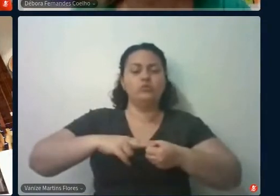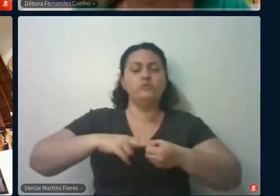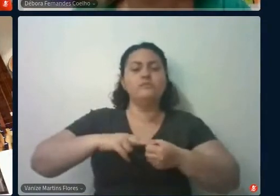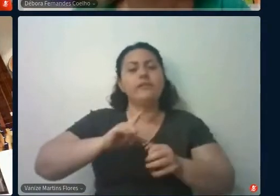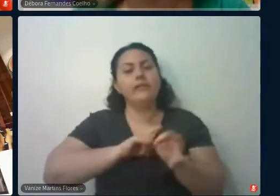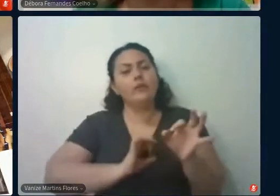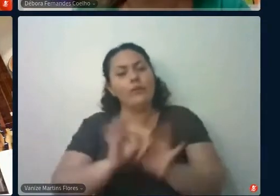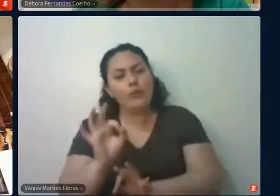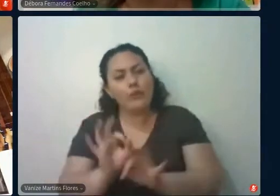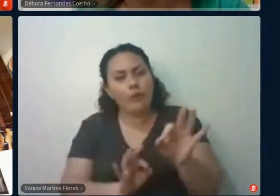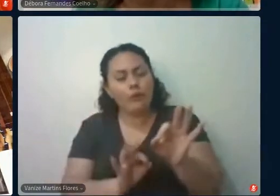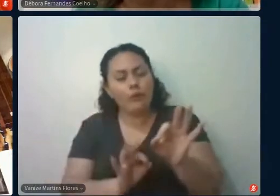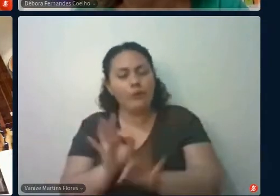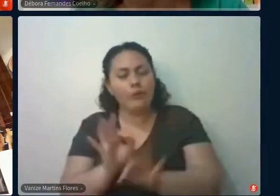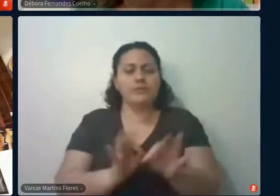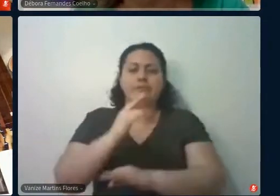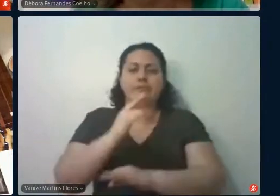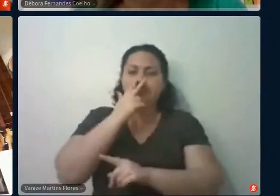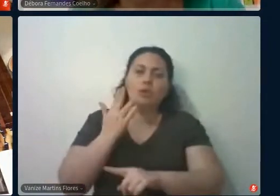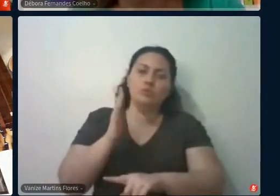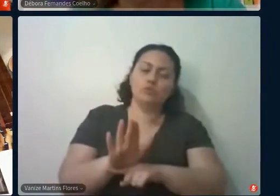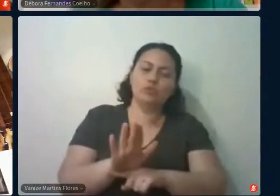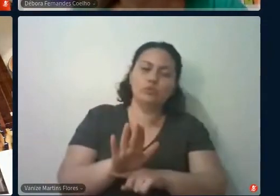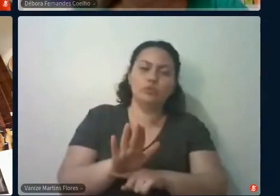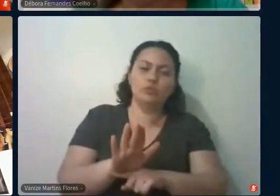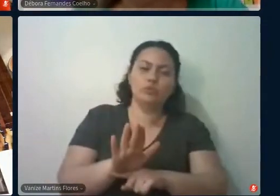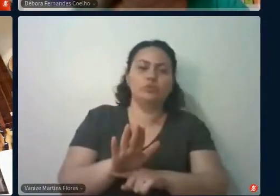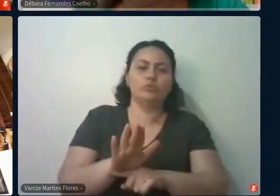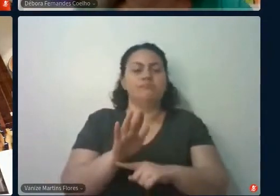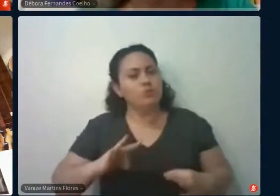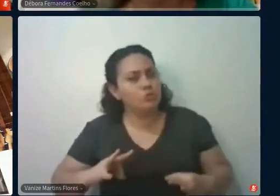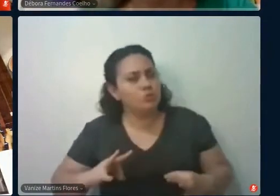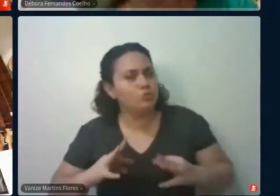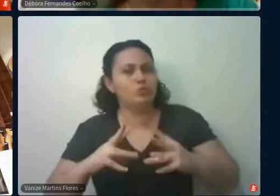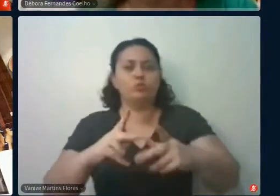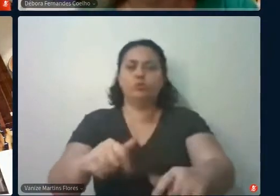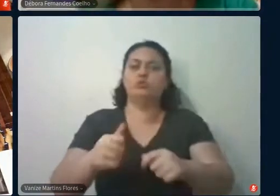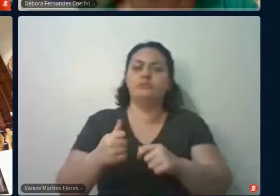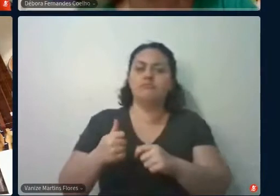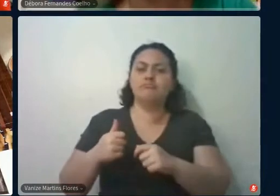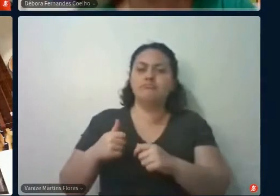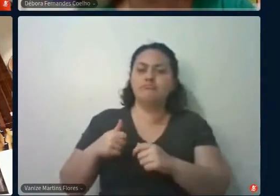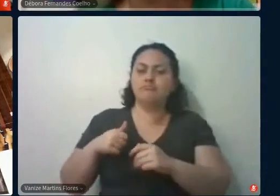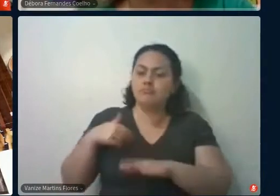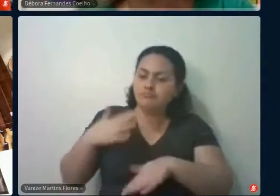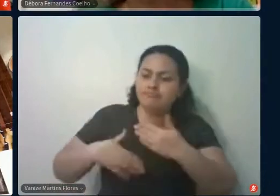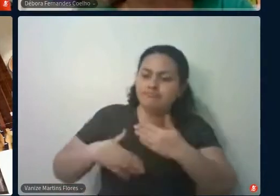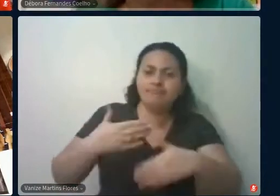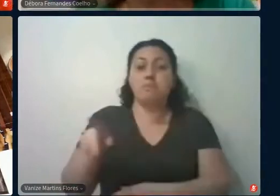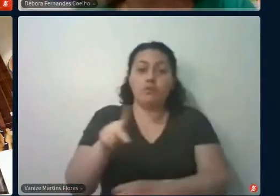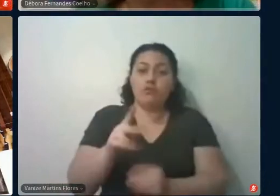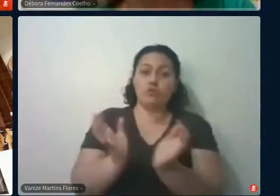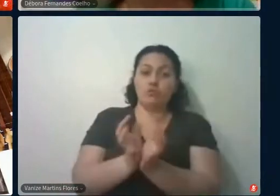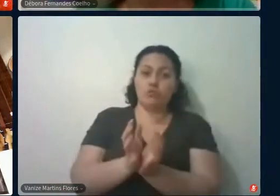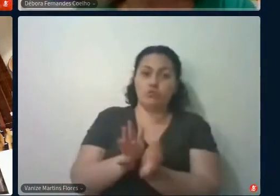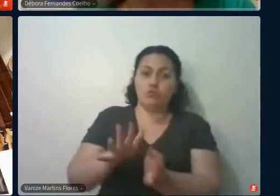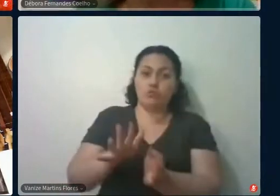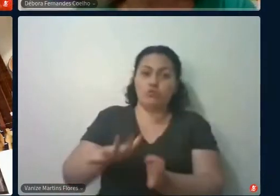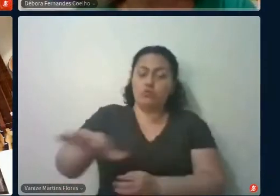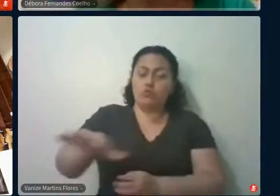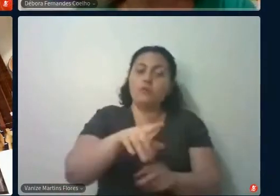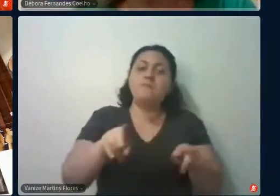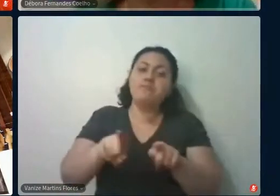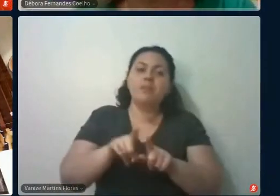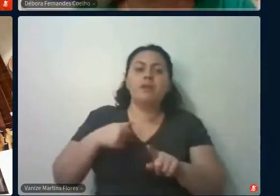organizando, né, e está assessorando todos os processos com os docentes, participando dos espaços